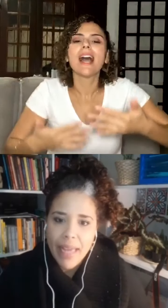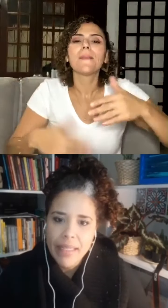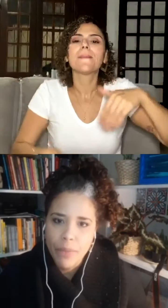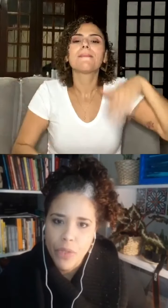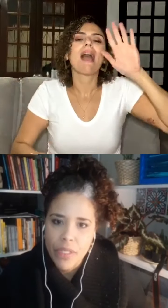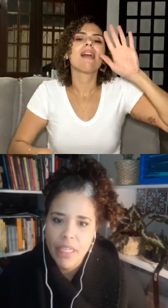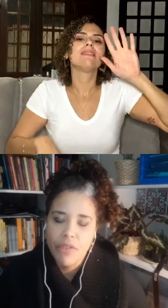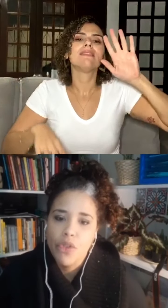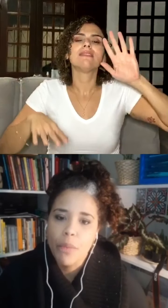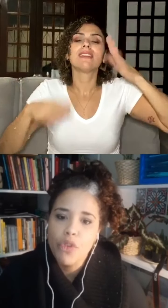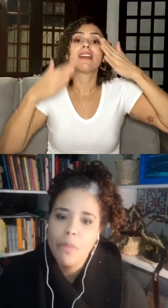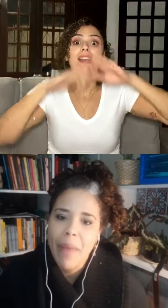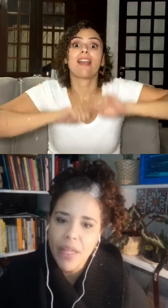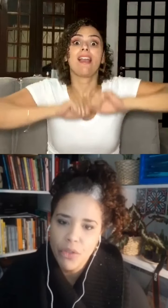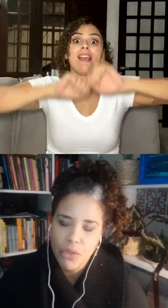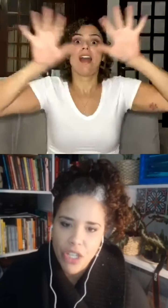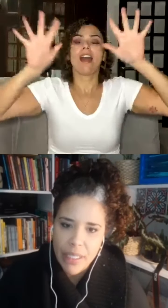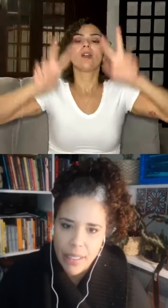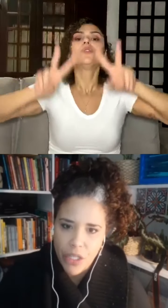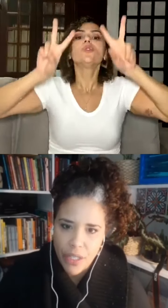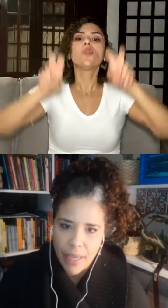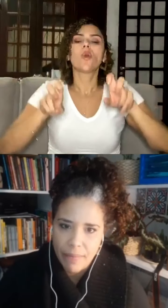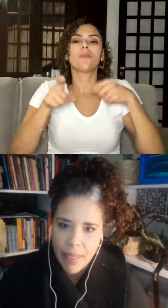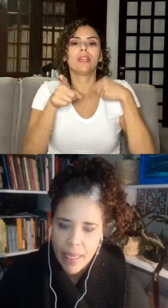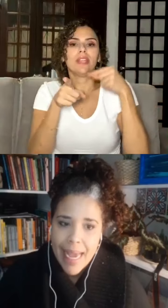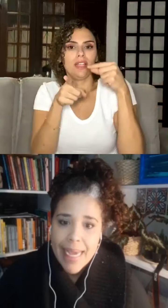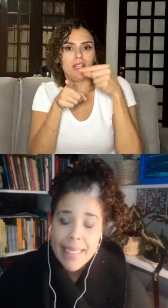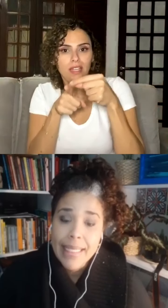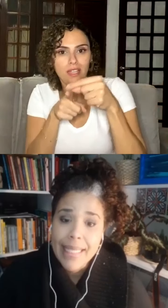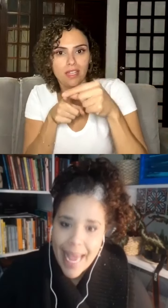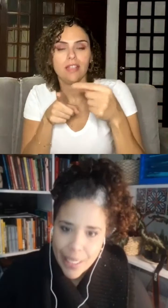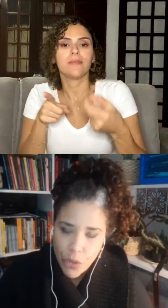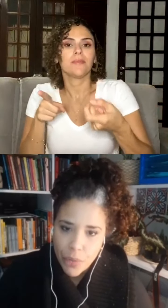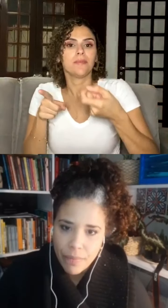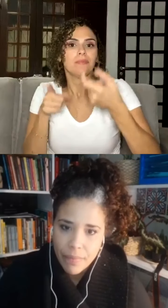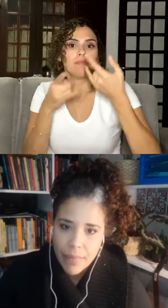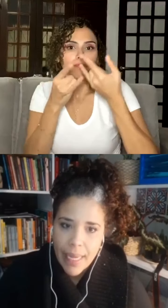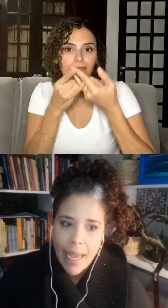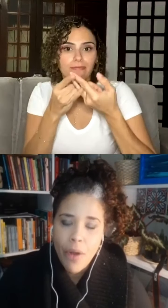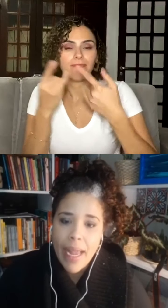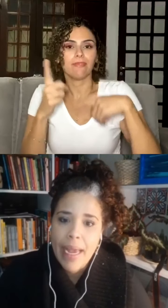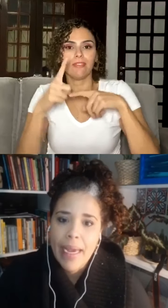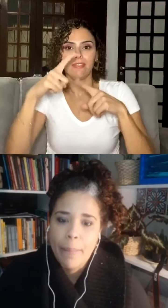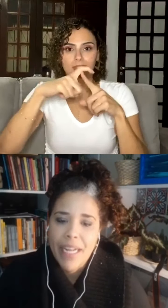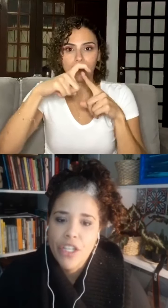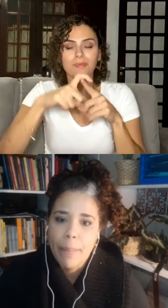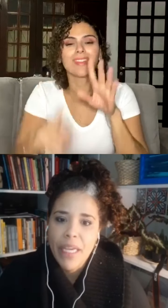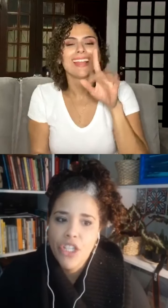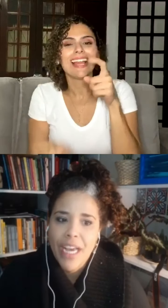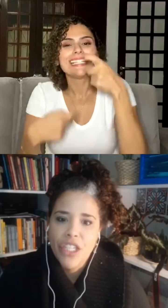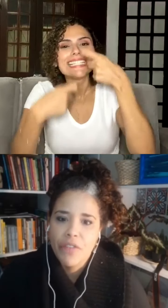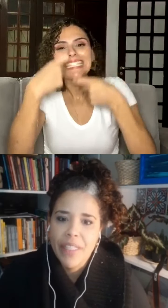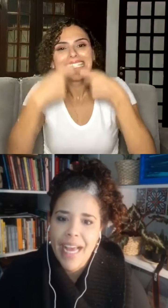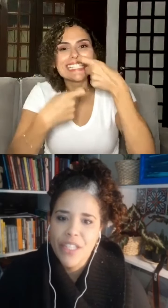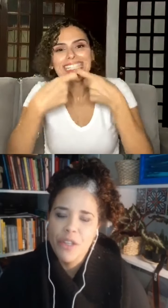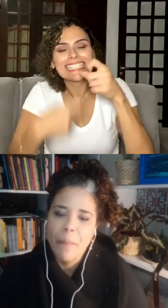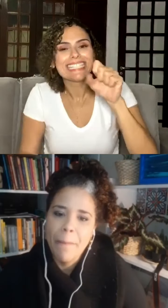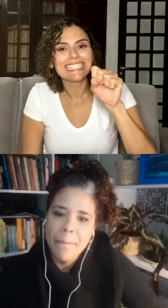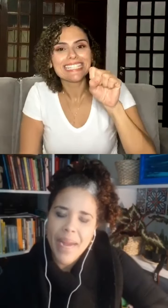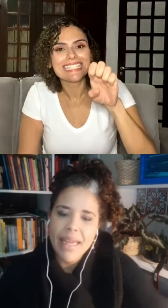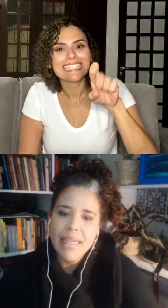diversa possível sobre os métodos que existem. Sexo é praticamente a